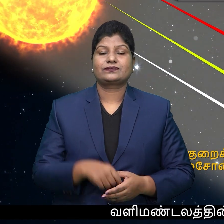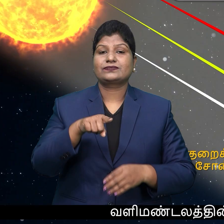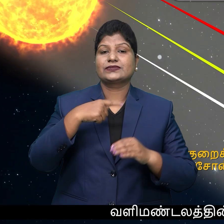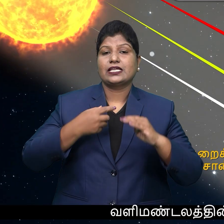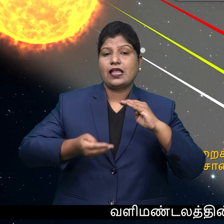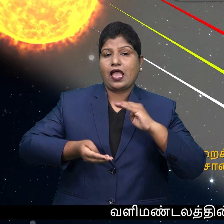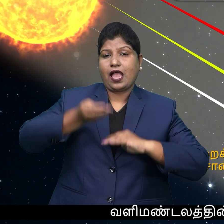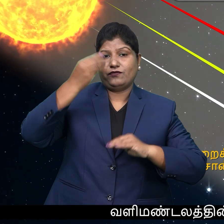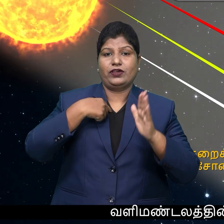வளிமண்டலத்தின் உயர் மட்டங்களில்